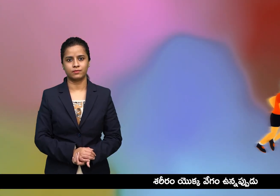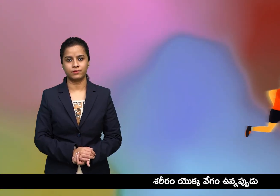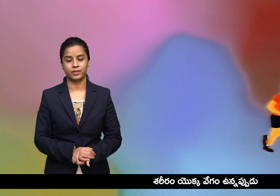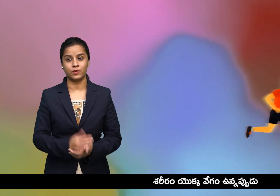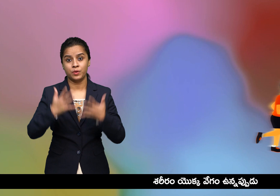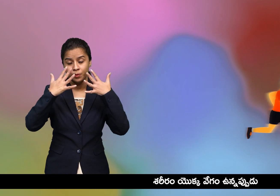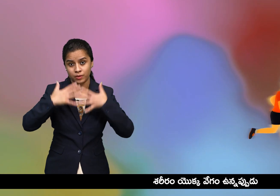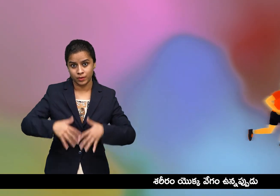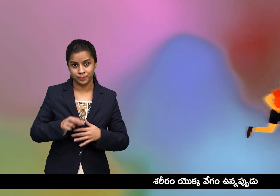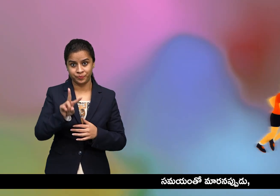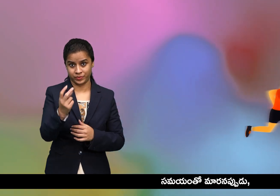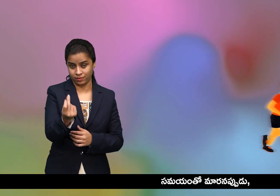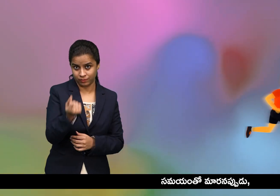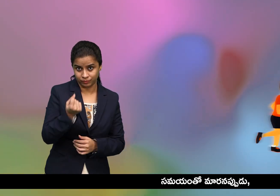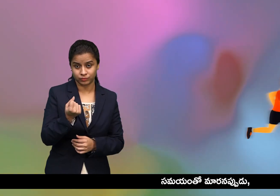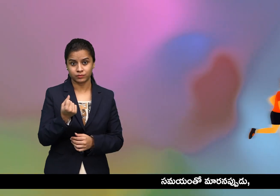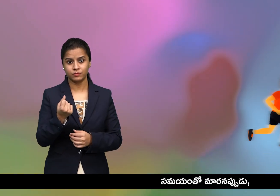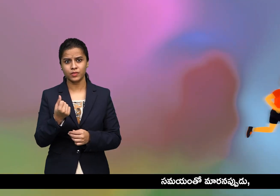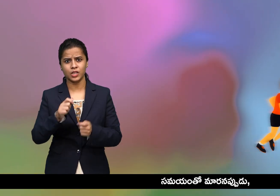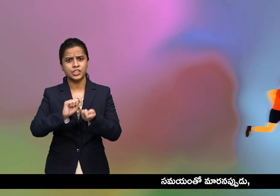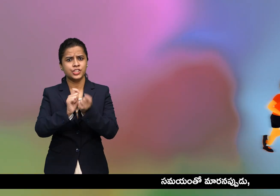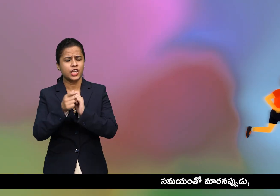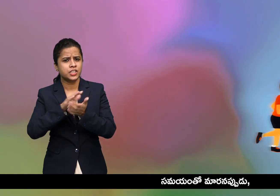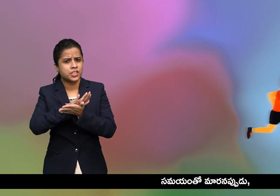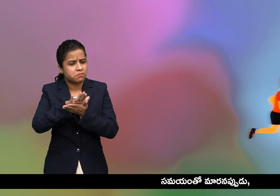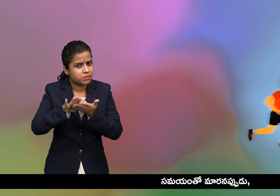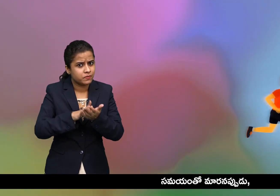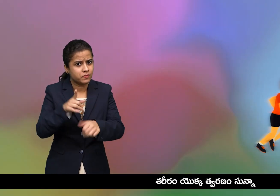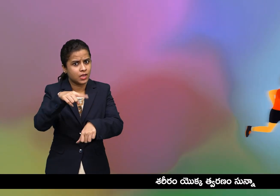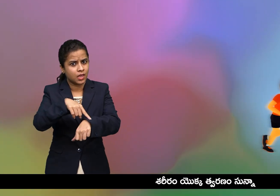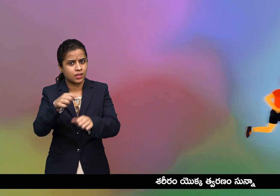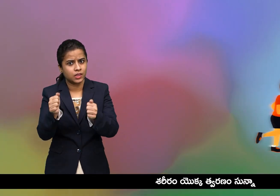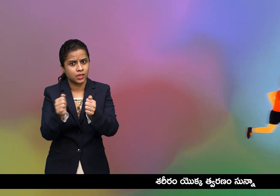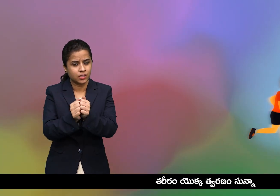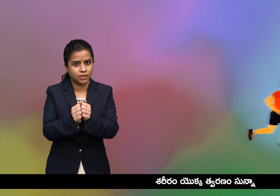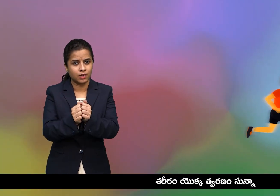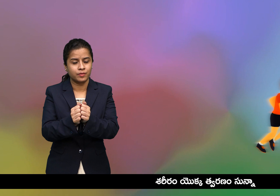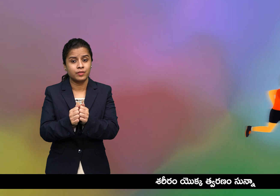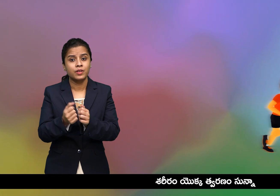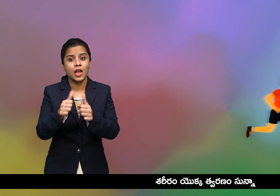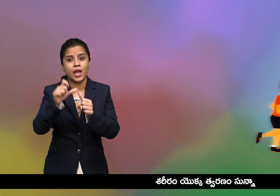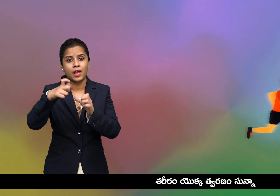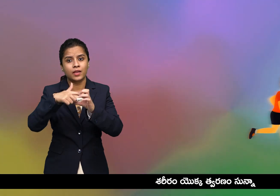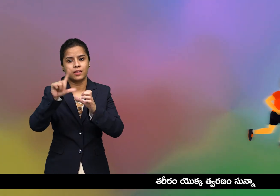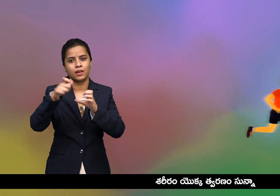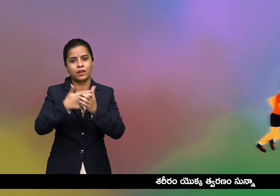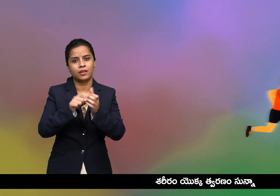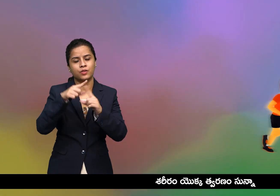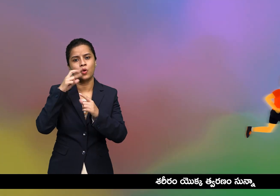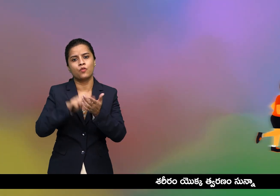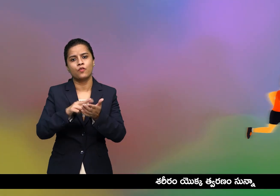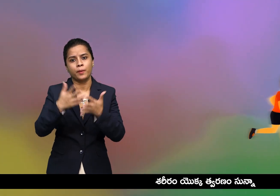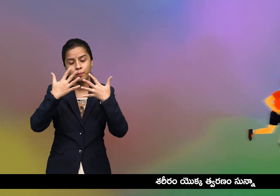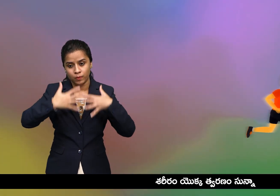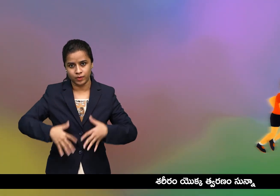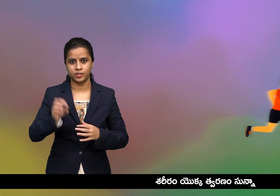శరీరం యొక్క వేగం ఉన్నప్పుడు సమయంతో మారనప్పుడు శరీరం యొక్క త్వరణం 0.